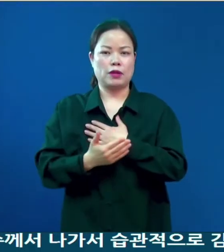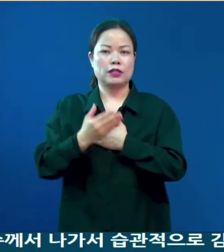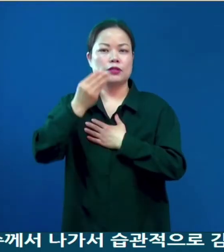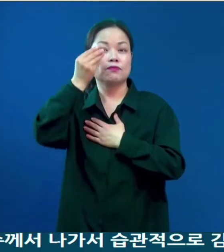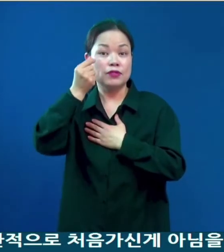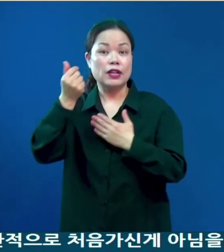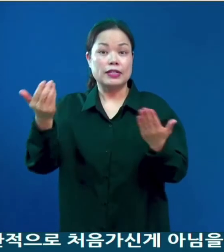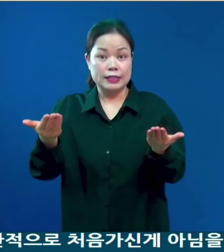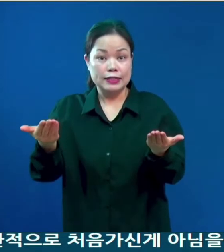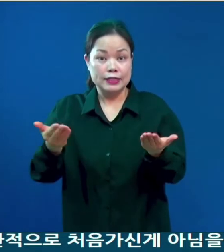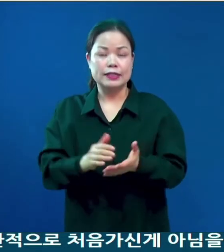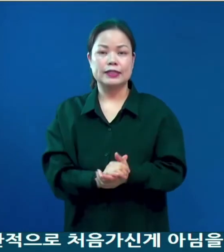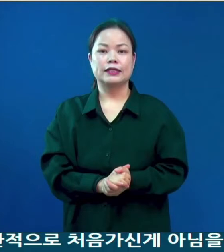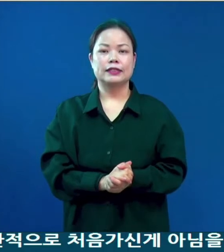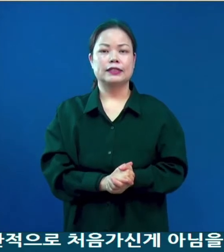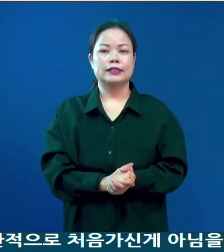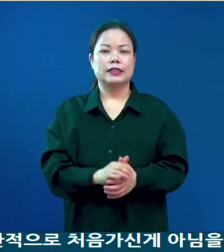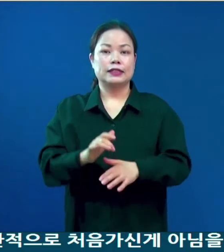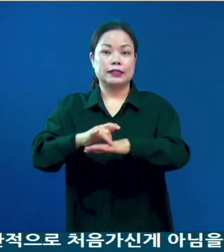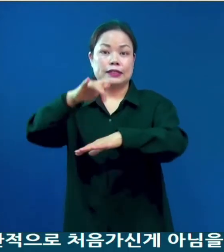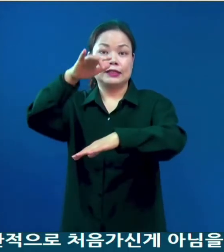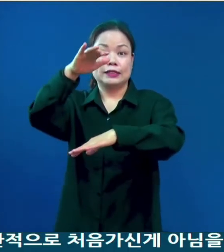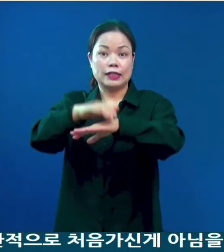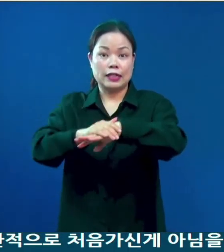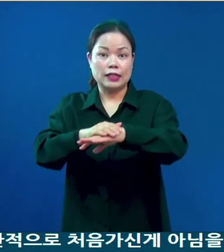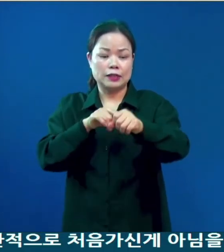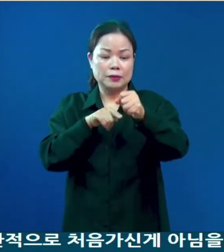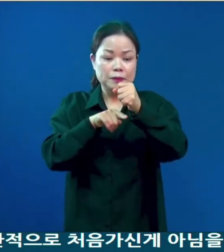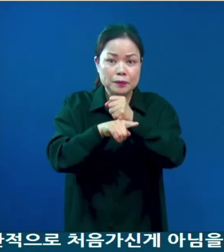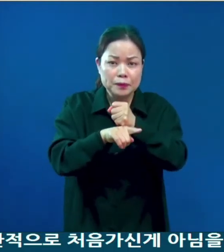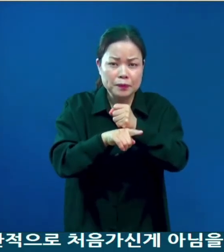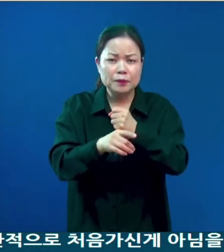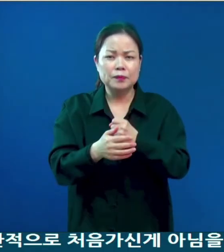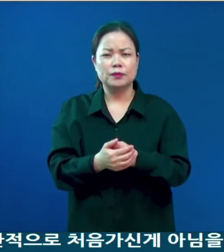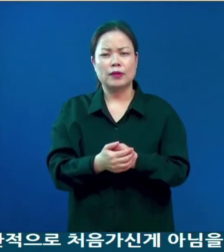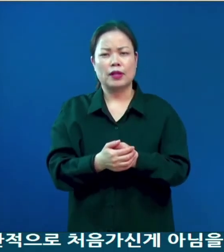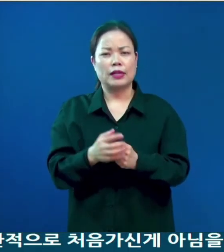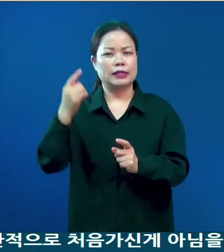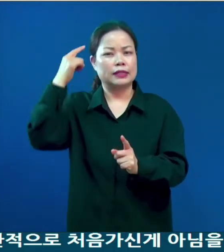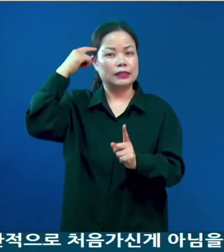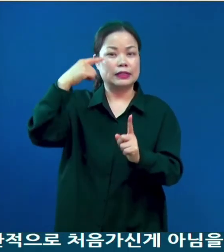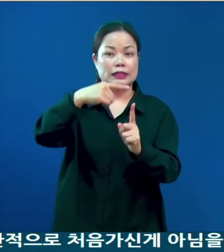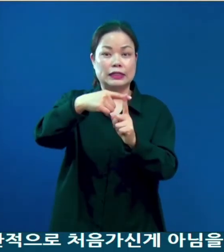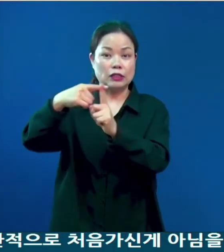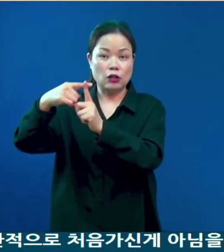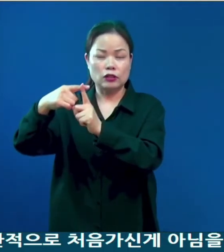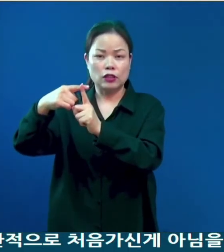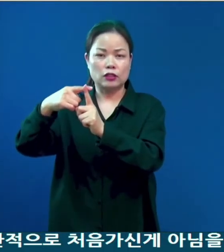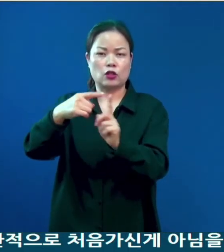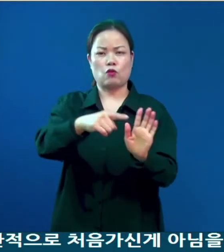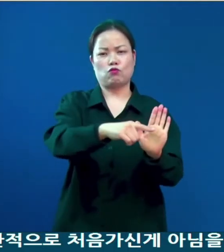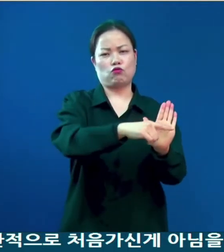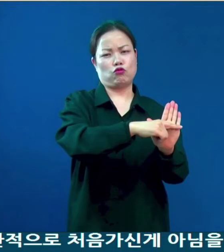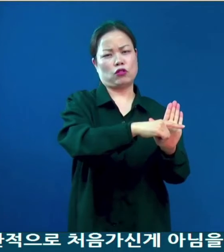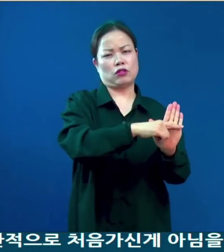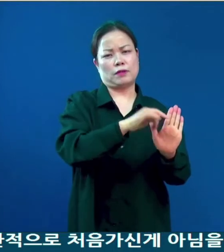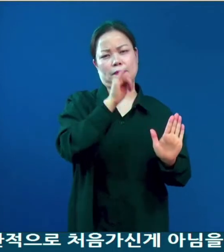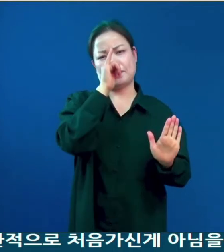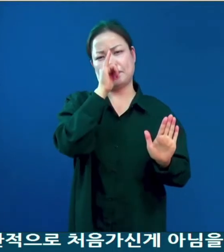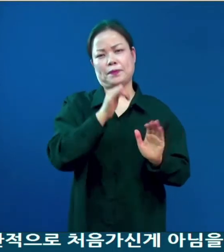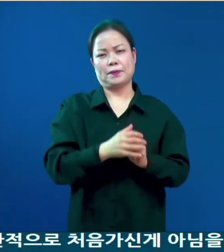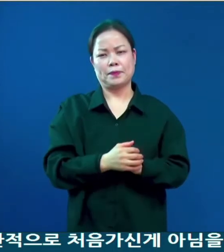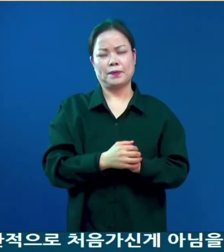있습니다. 이 습관이라는 말의 의미가 이제 사실은 긍정적인 의미도 있고 또 부정적인 의미도